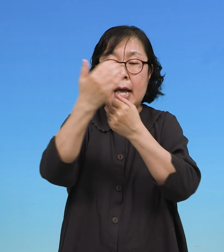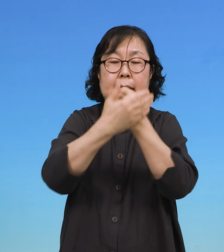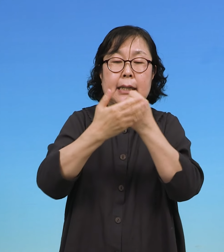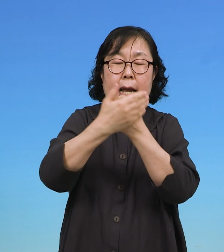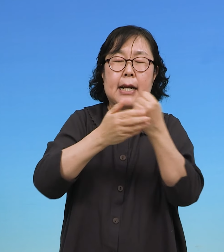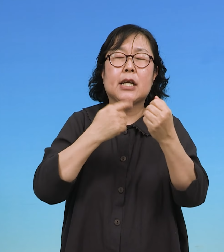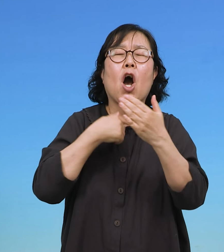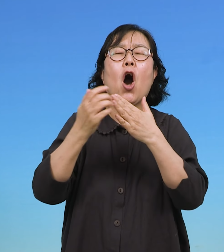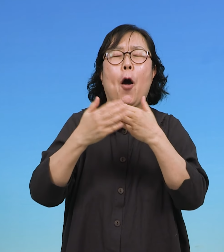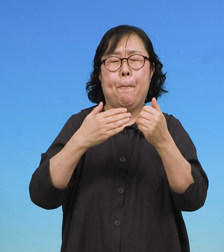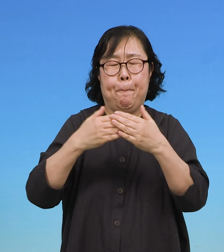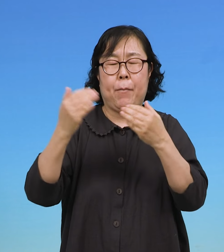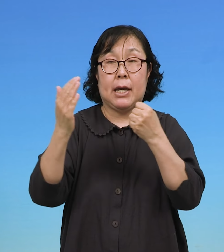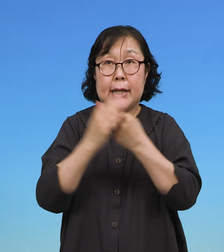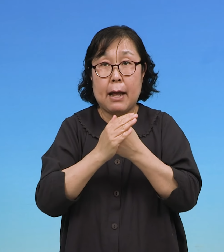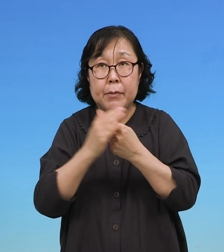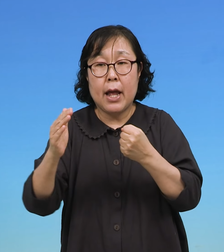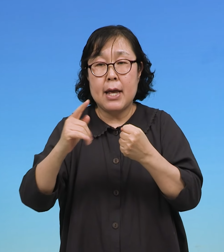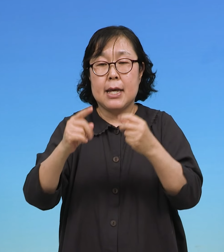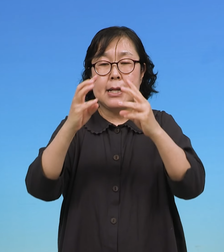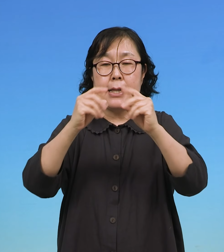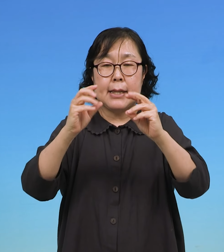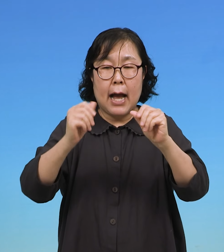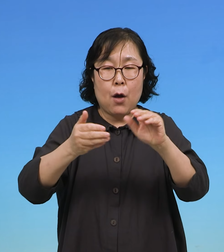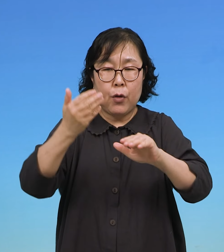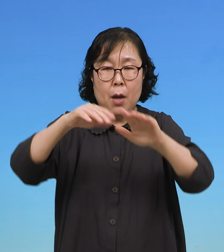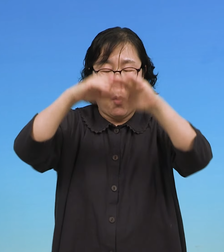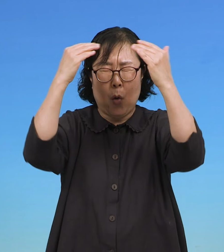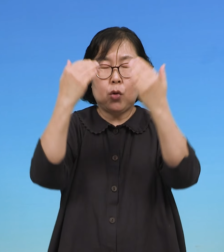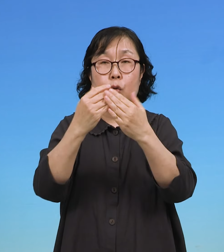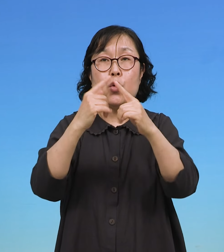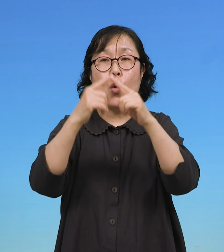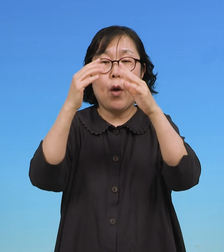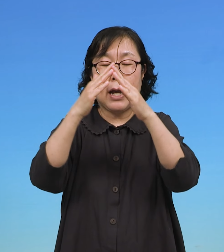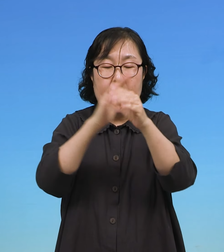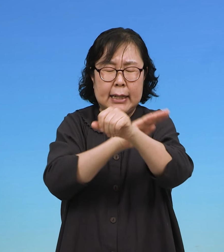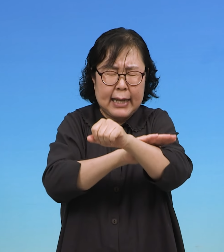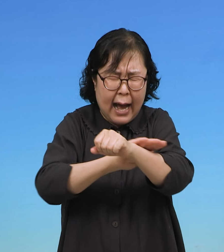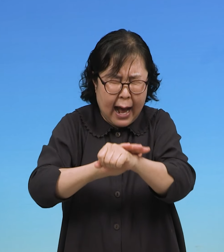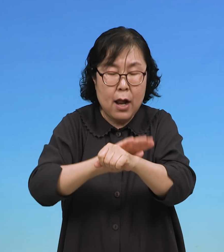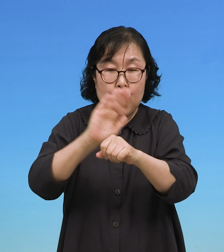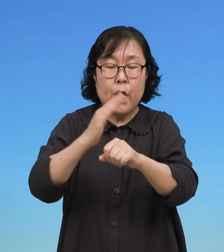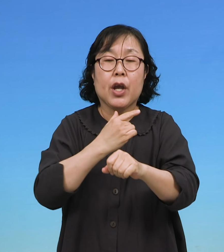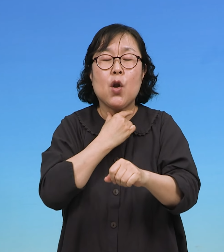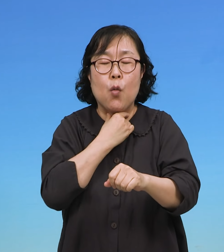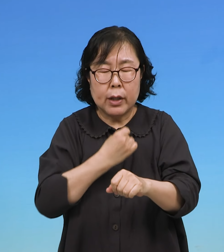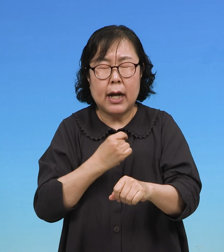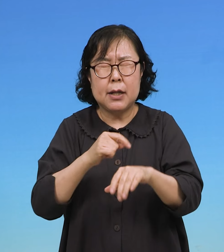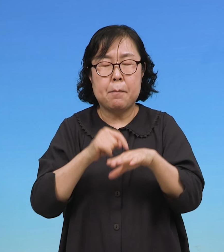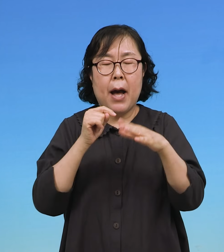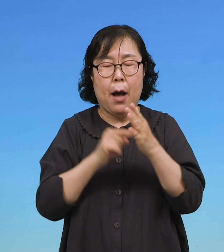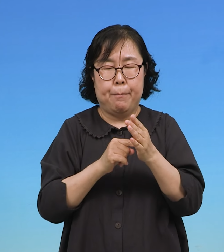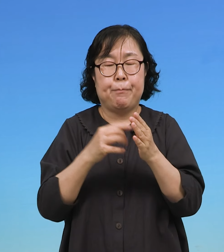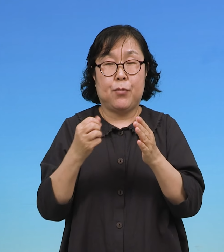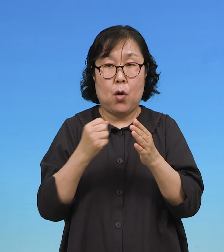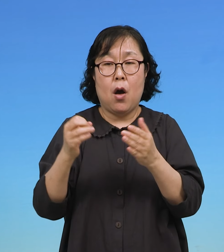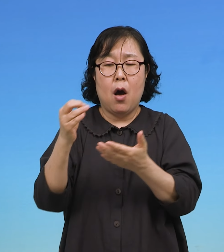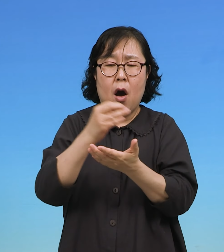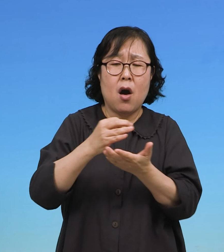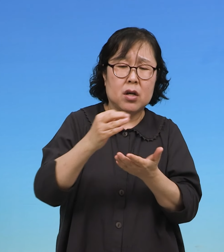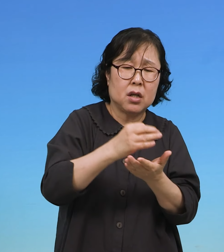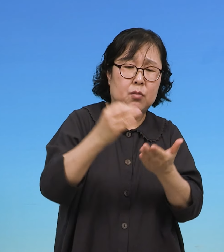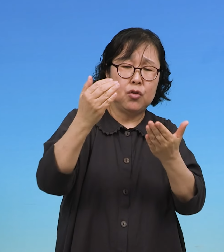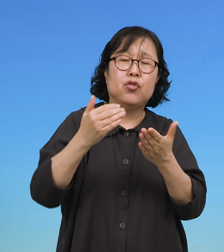땅의 모든 교회는 다 잘 되기를 바라는 그런 마음을 가지고 그렇게 헌금을 보내주시니까 제가 그 헌금을